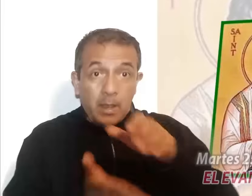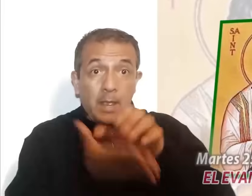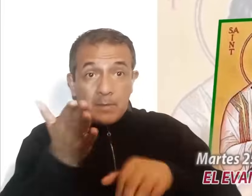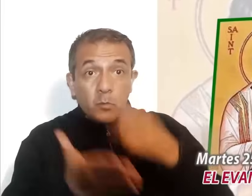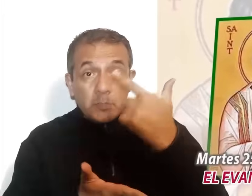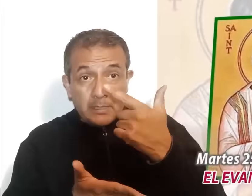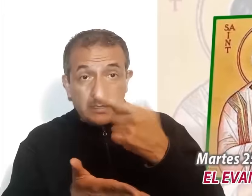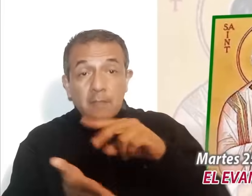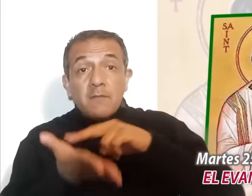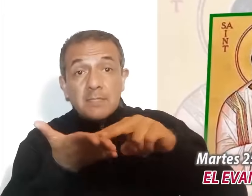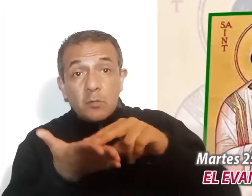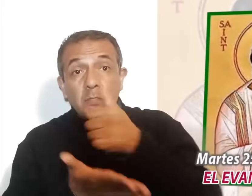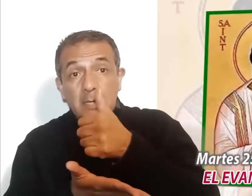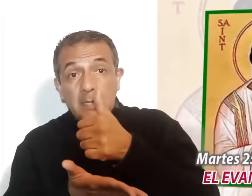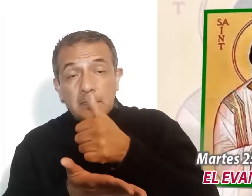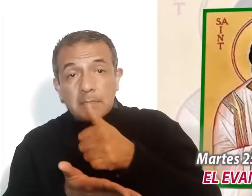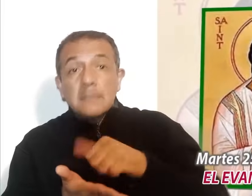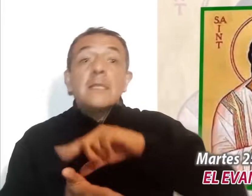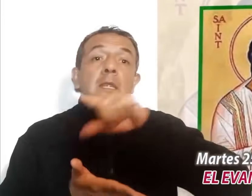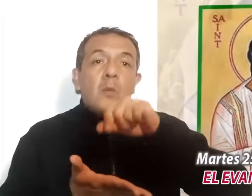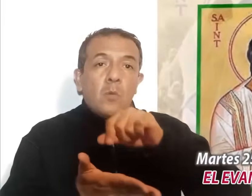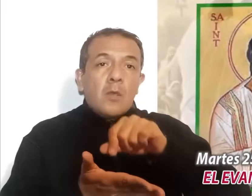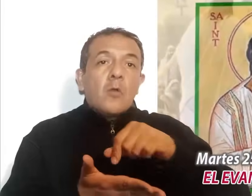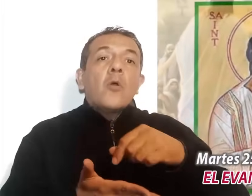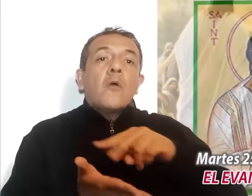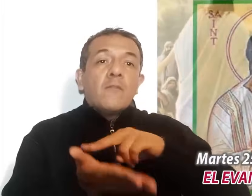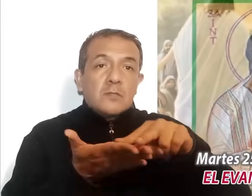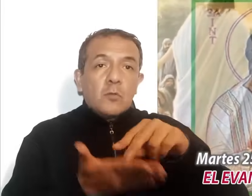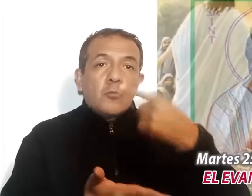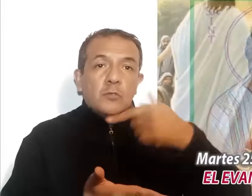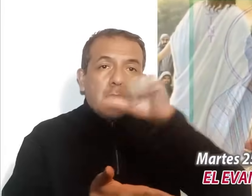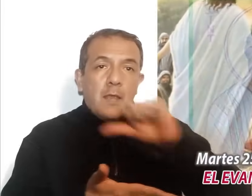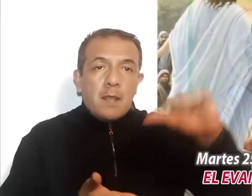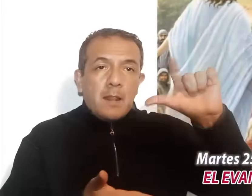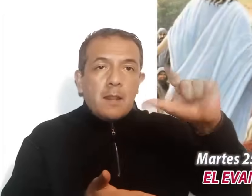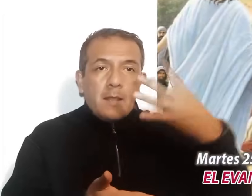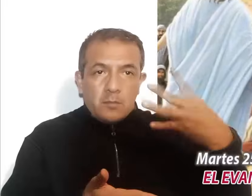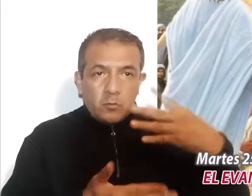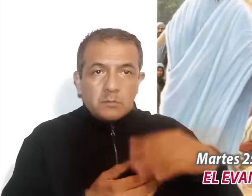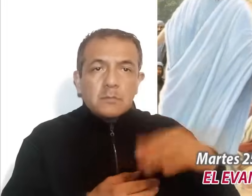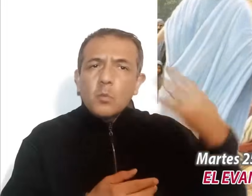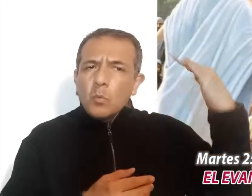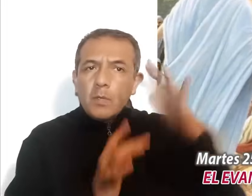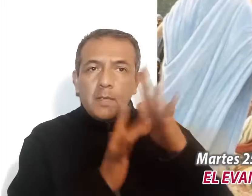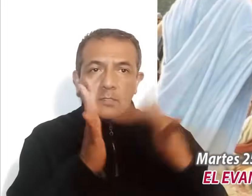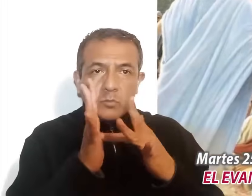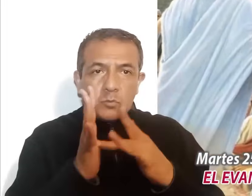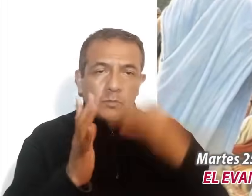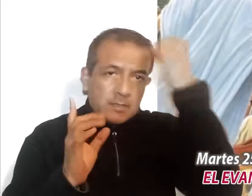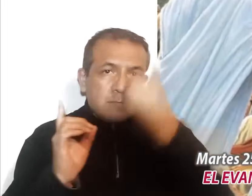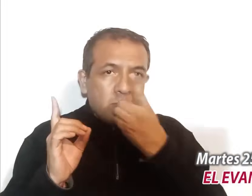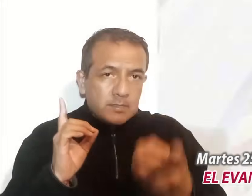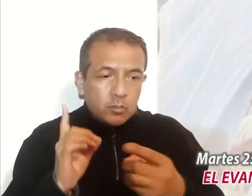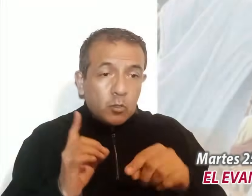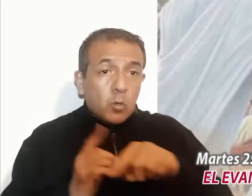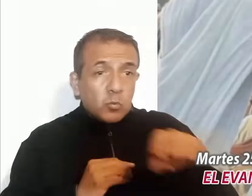7, 6 y del 12 al 14. En aquel tiempo Jesús dijo a sus discípulos: No